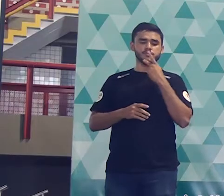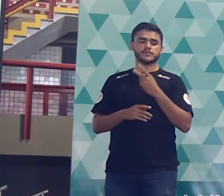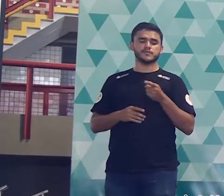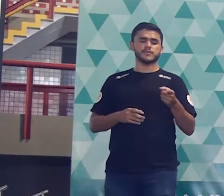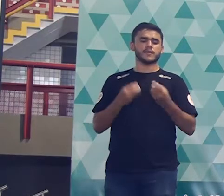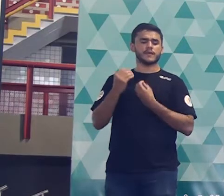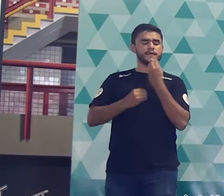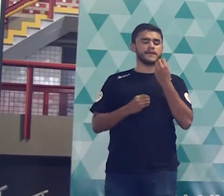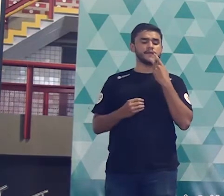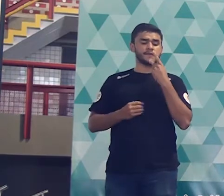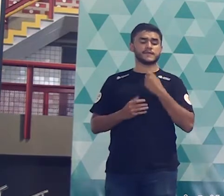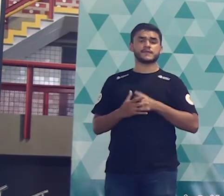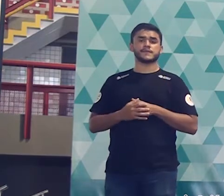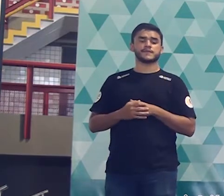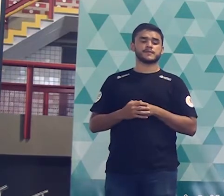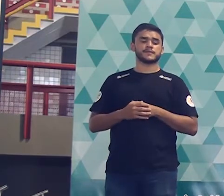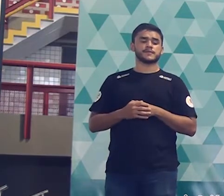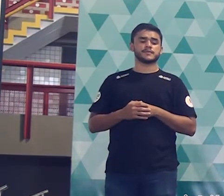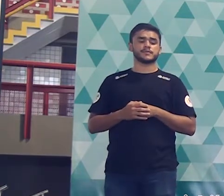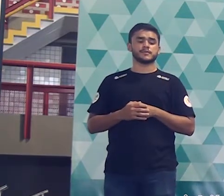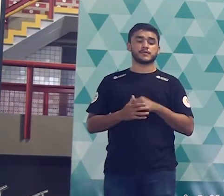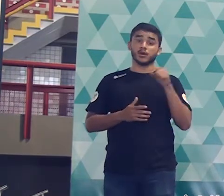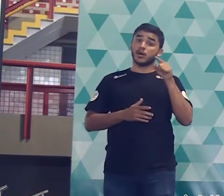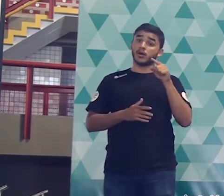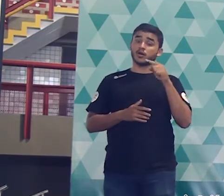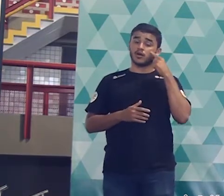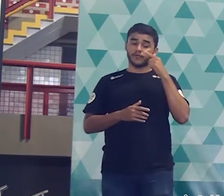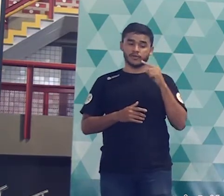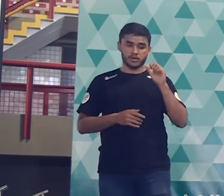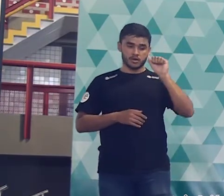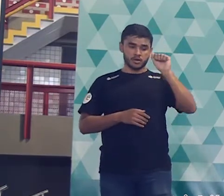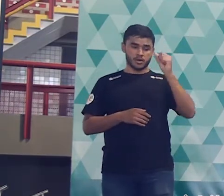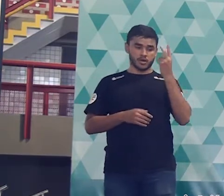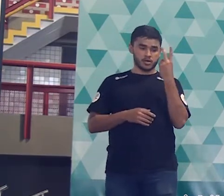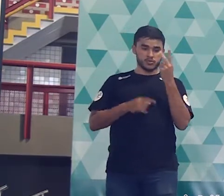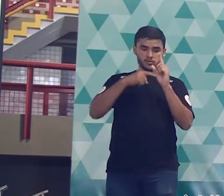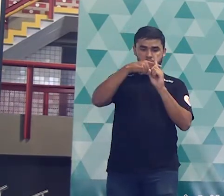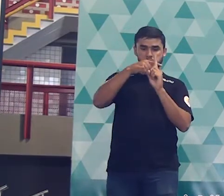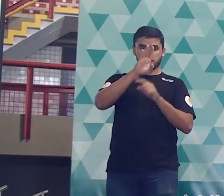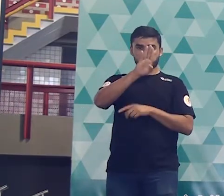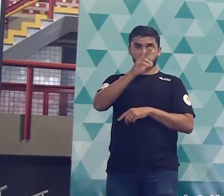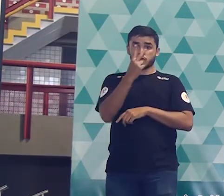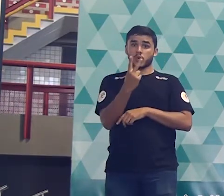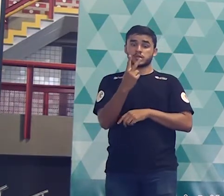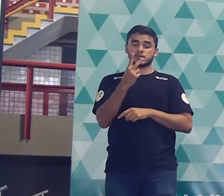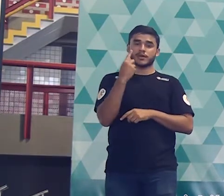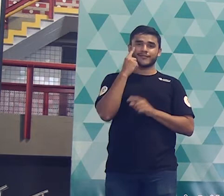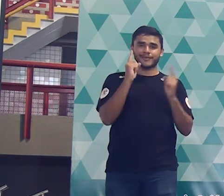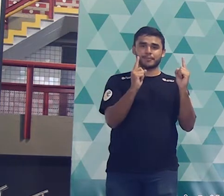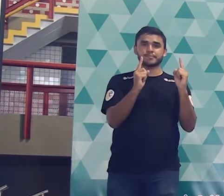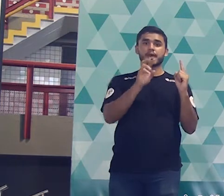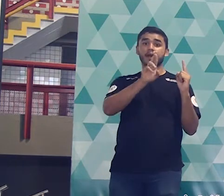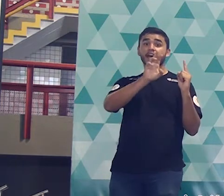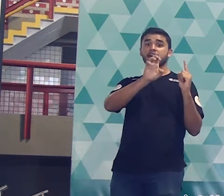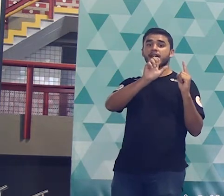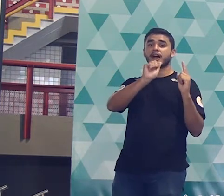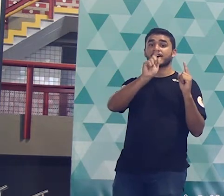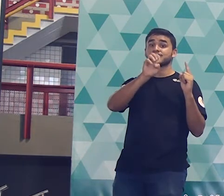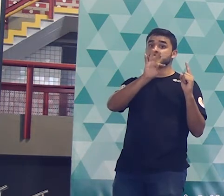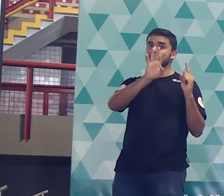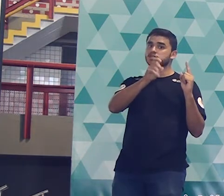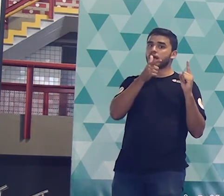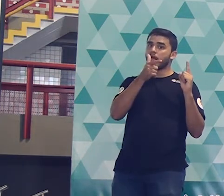putar, como é que vai ficar? Ó, presta atenção. De novo, produto e reagente. O produto está mais acima ou está mais abaixo do